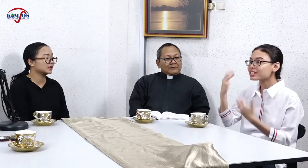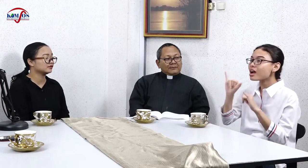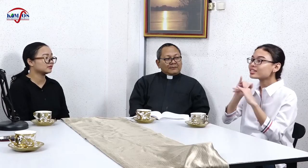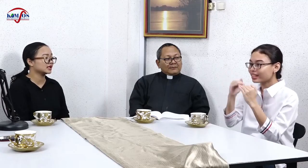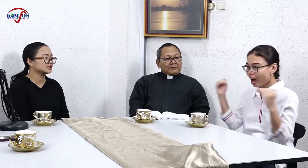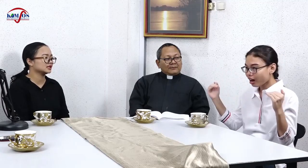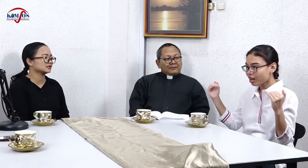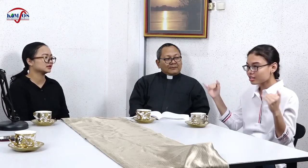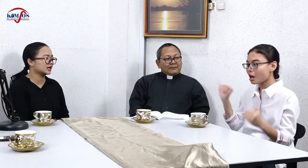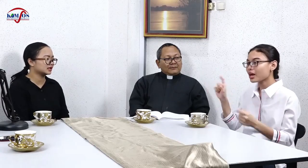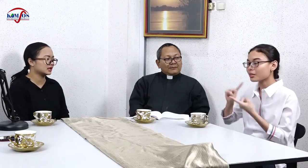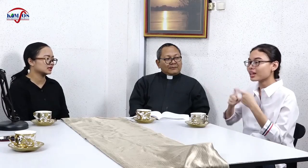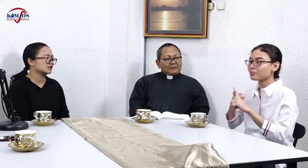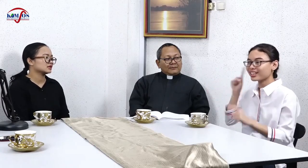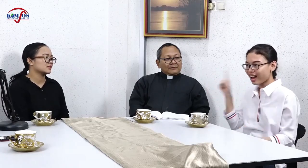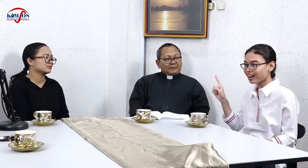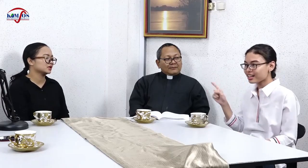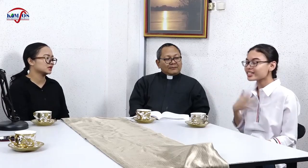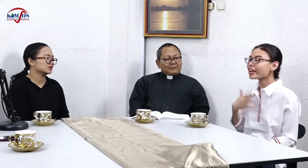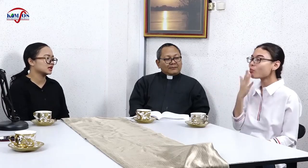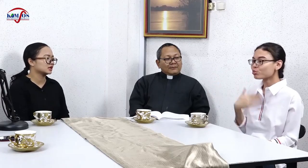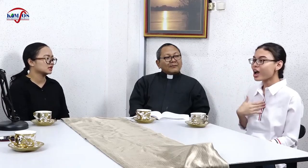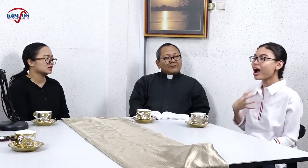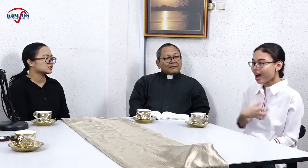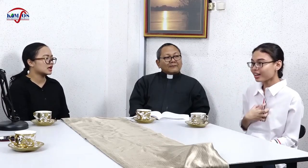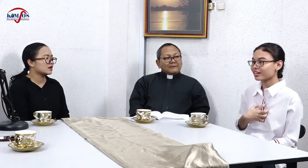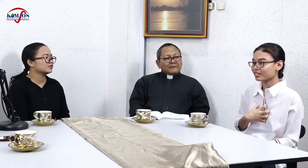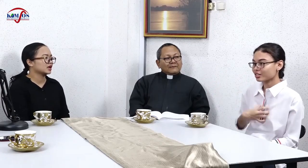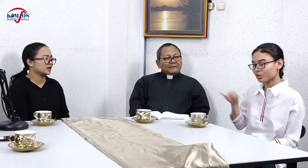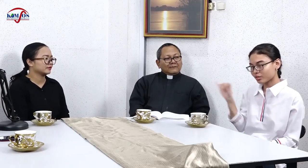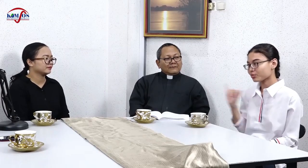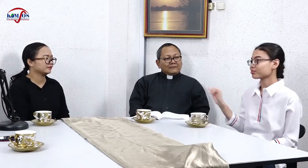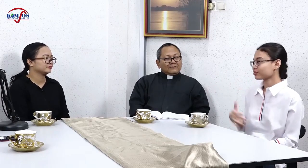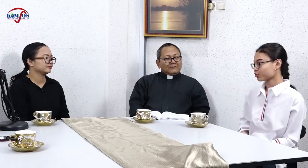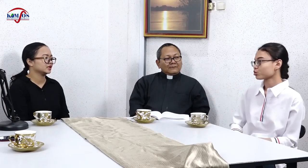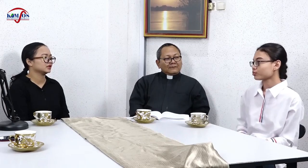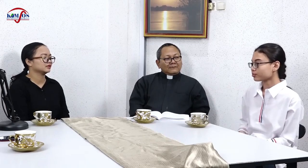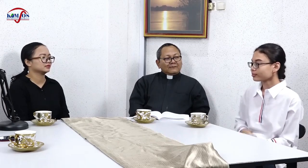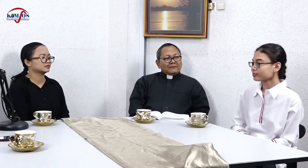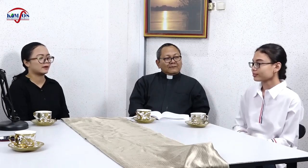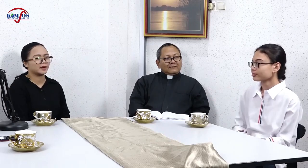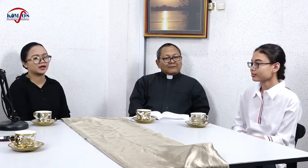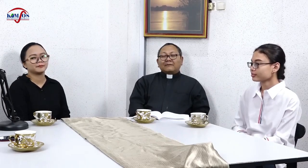dapat informasi setara sama teman-teman dengar saya punya hak